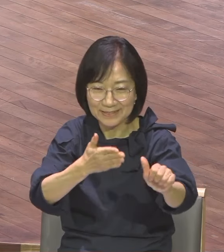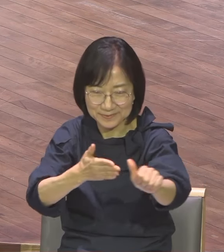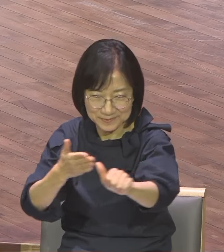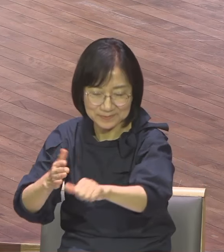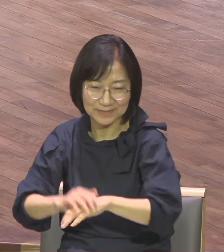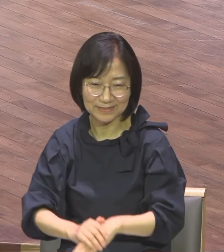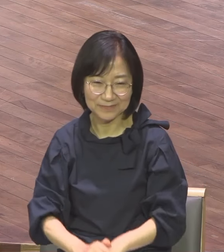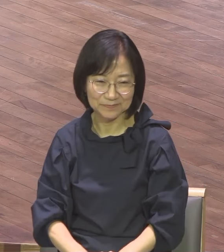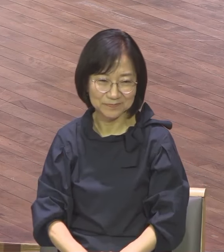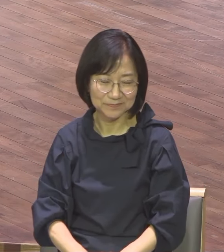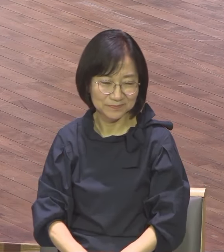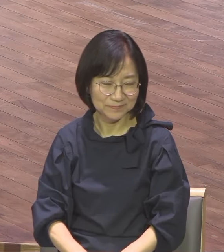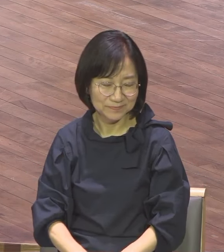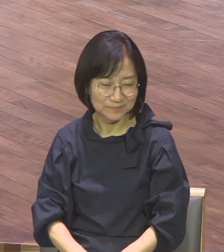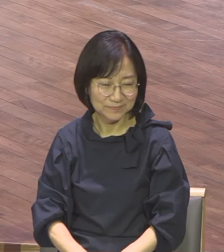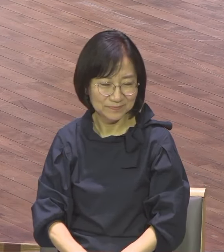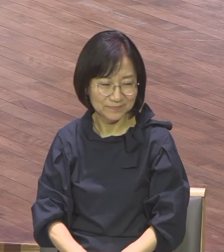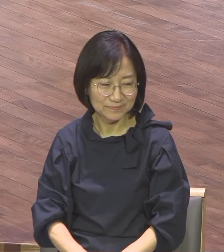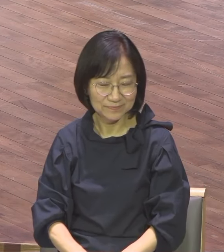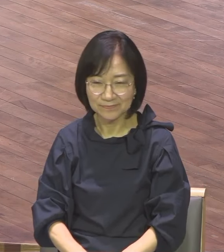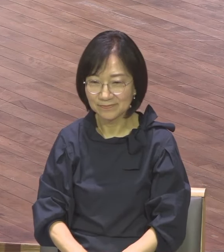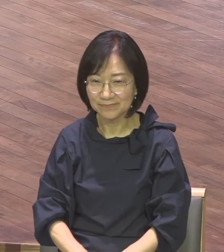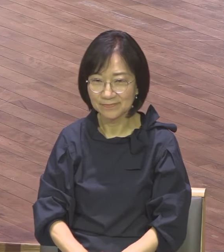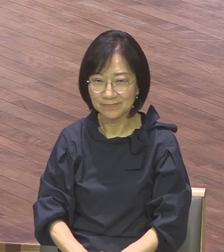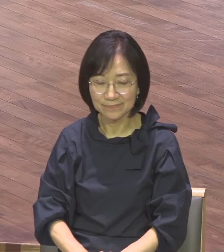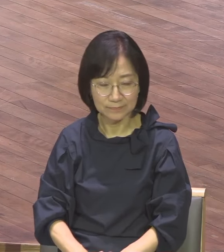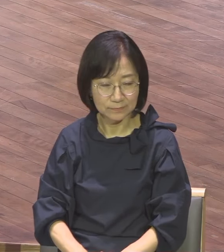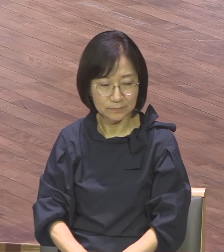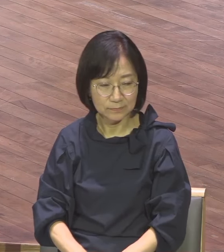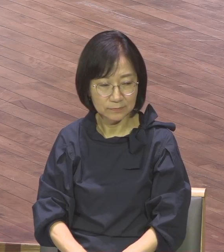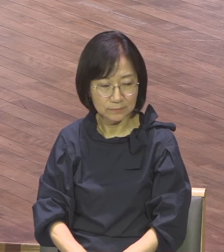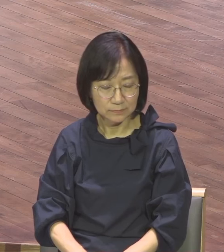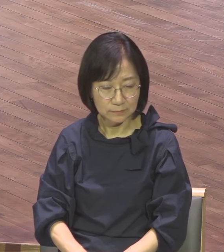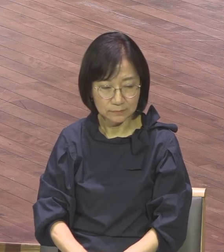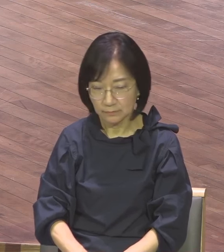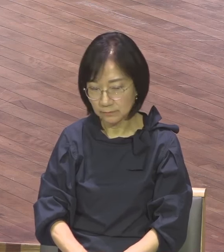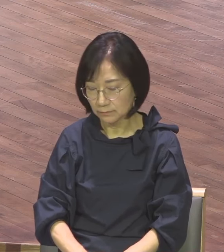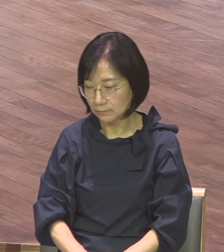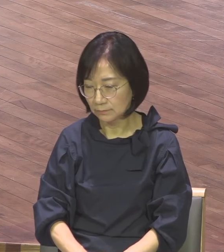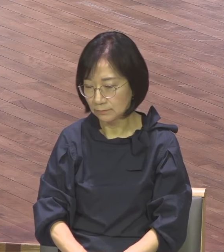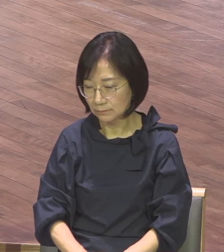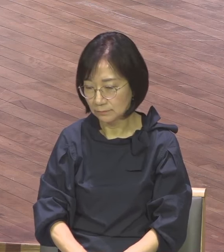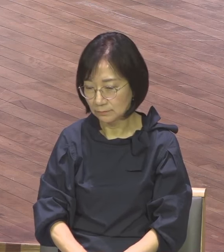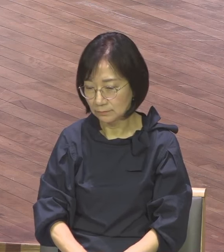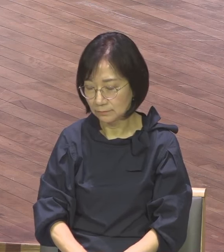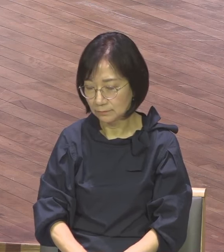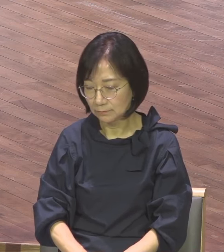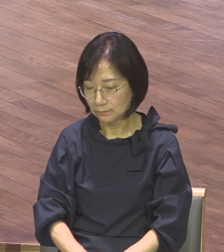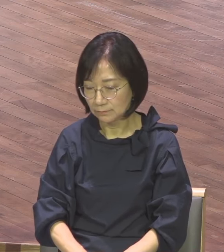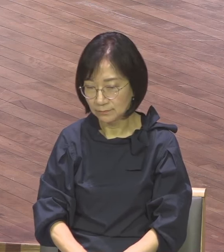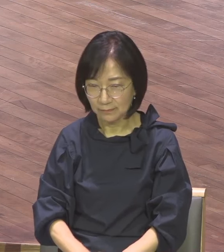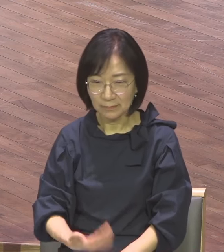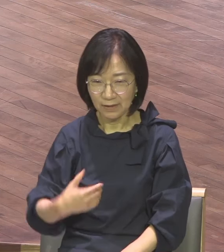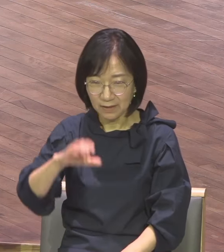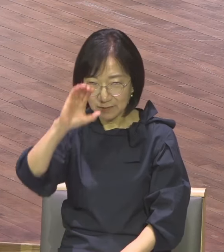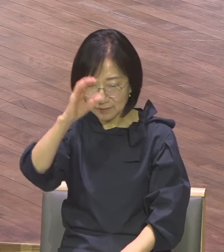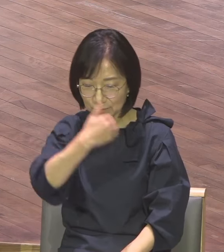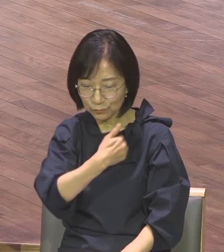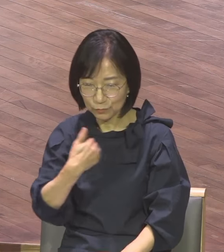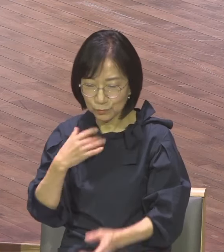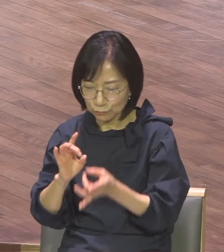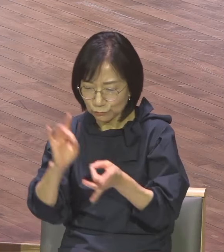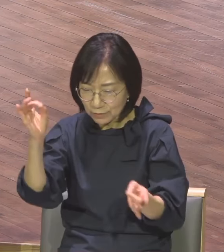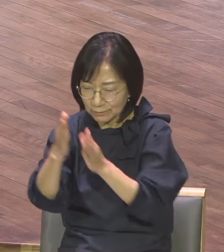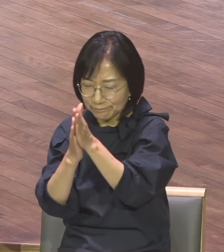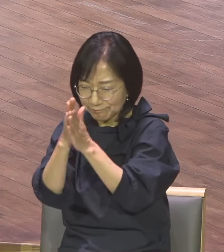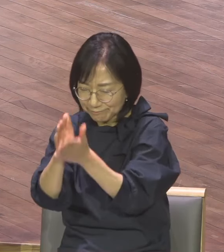똑똑해가지고, 우리보다 덜 배워가지고, 우리보다 머리가 나빠서, 우리보다 분별력이 없어서 그런 천주교 우상을 섬기고 섬기는